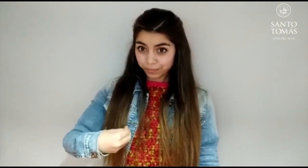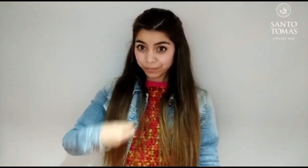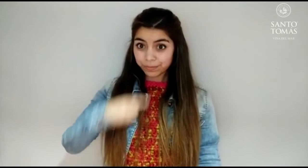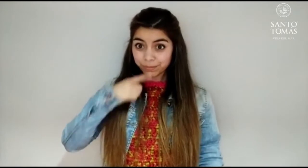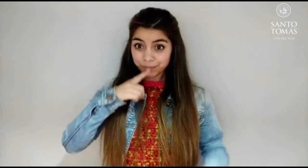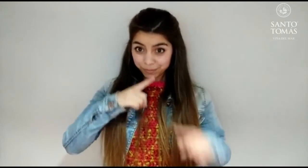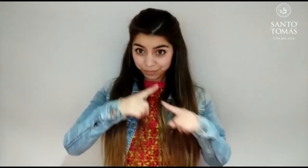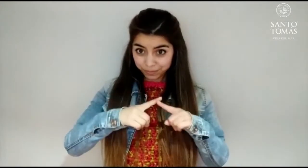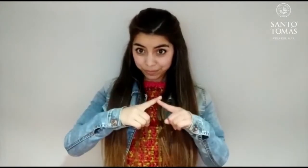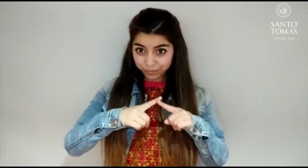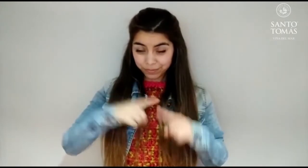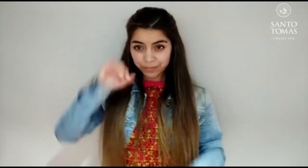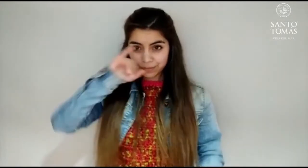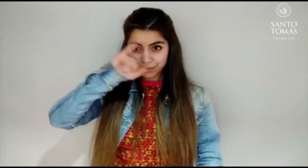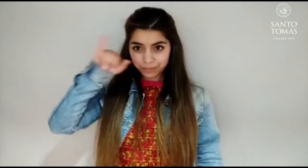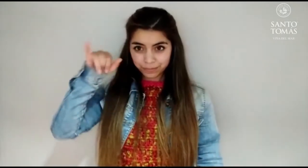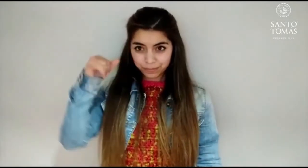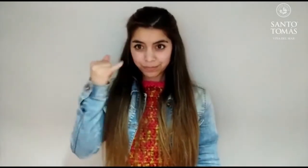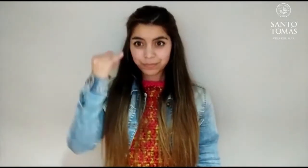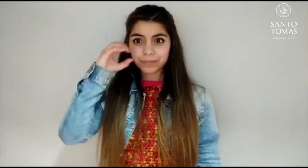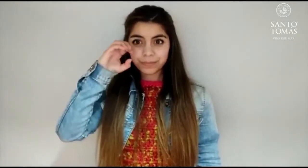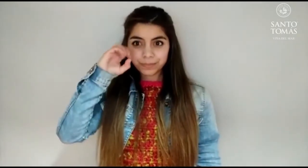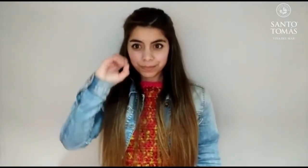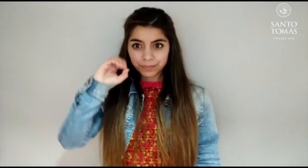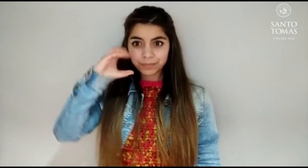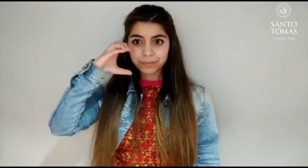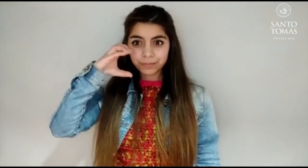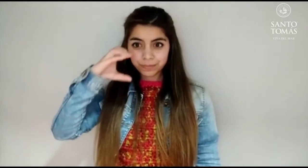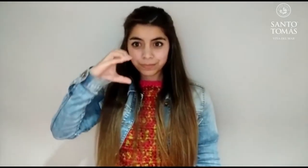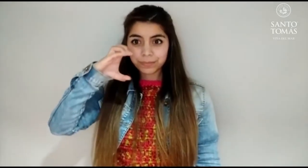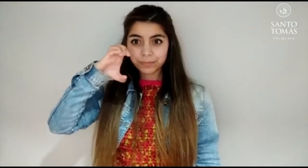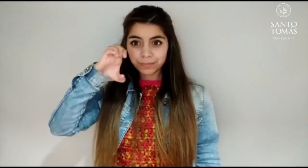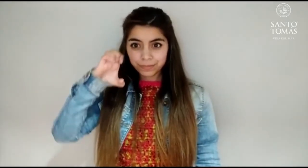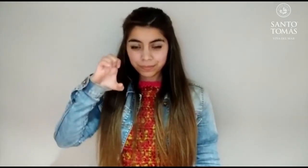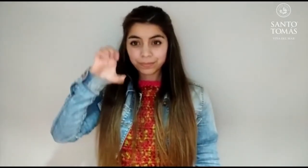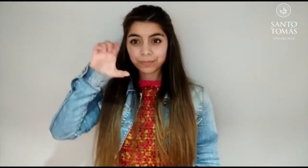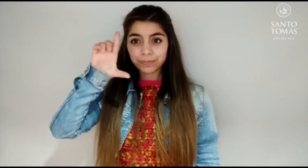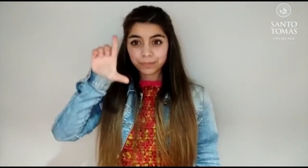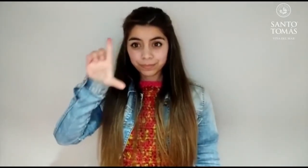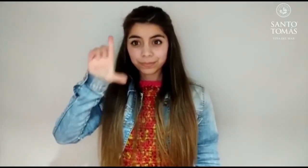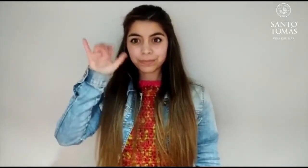mi hijo se llama